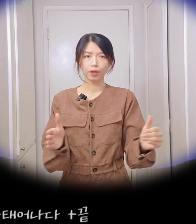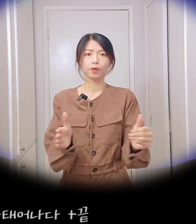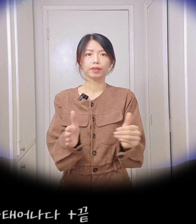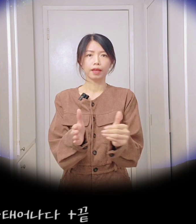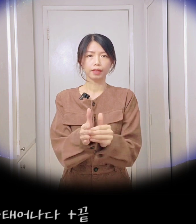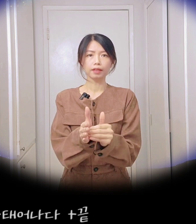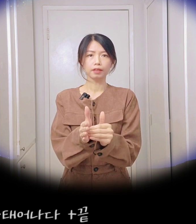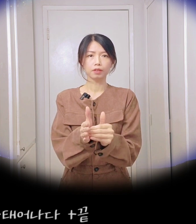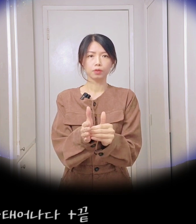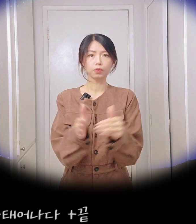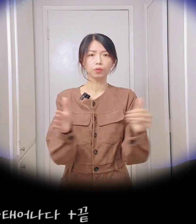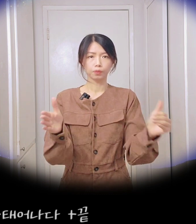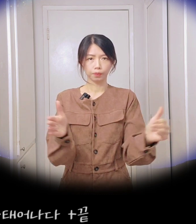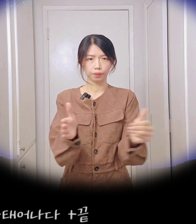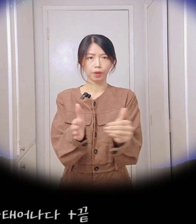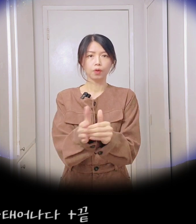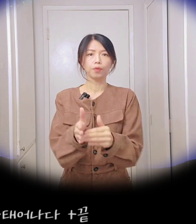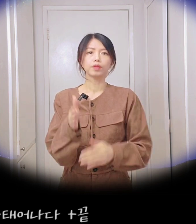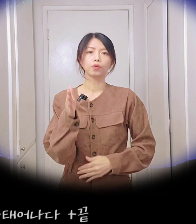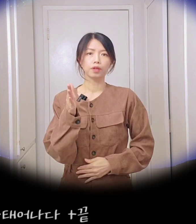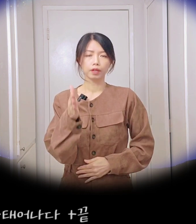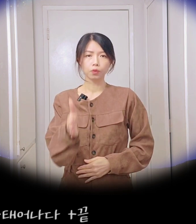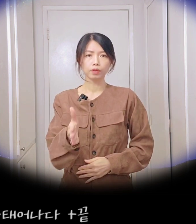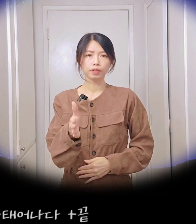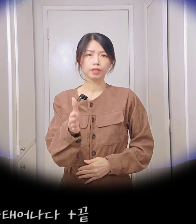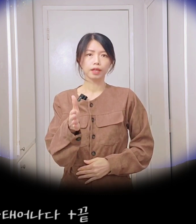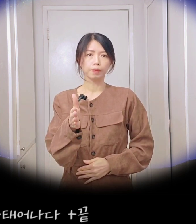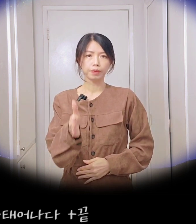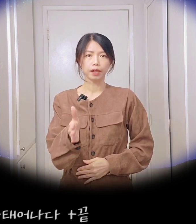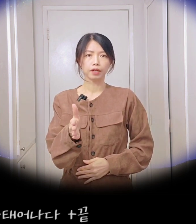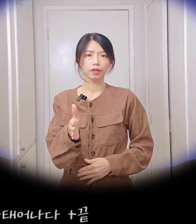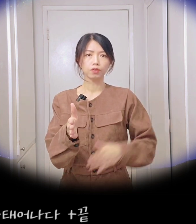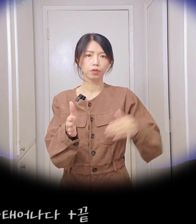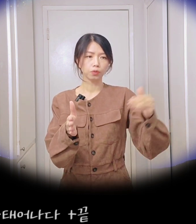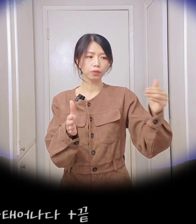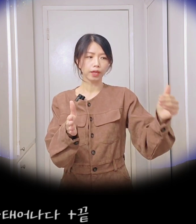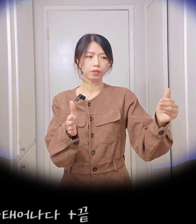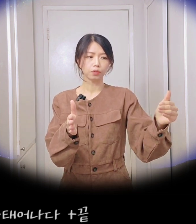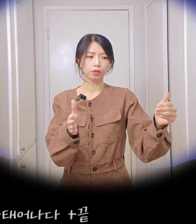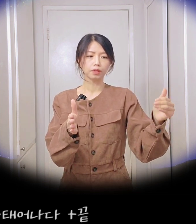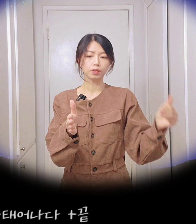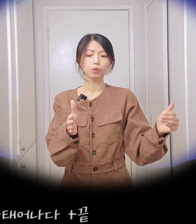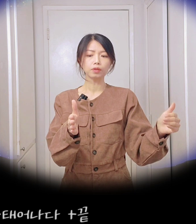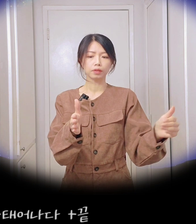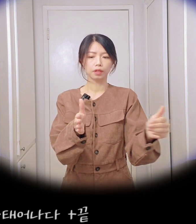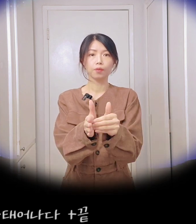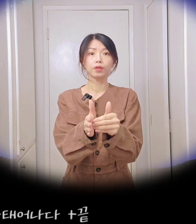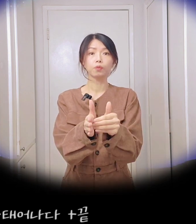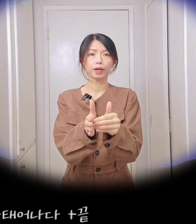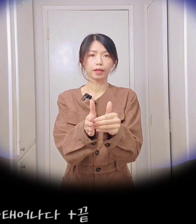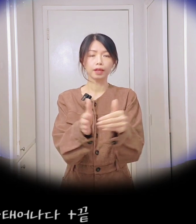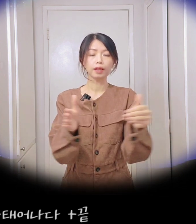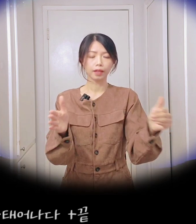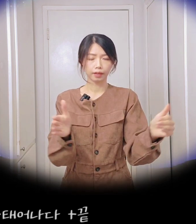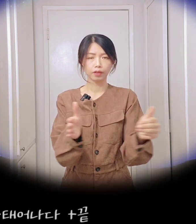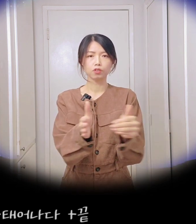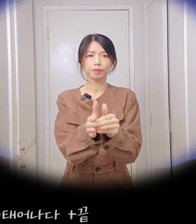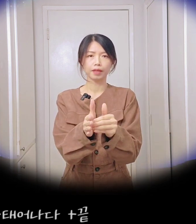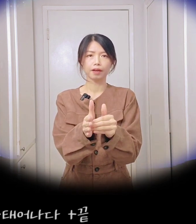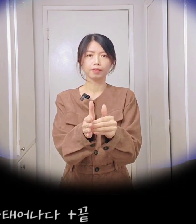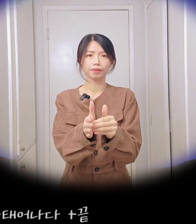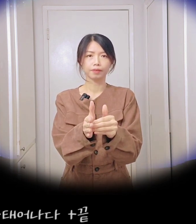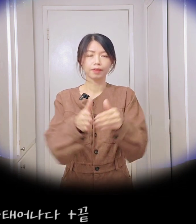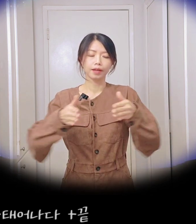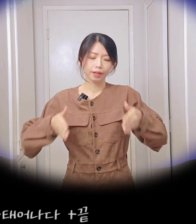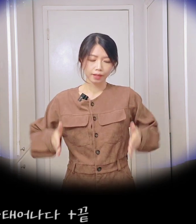완성했다는, 완료했다는 뜻으로 왼손을 이렇게 손끝이 앞을 향하게 해주시고 다른 손은 이 손끝을 왼손 바닥에 닿게 해주시면